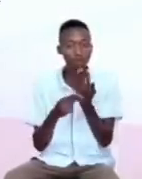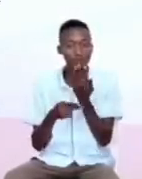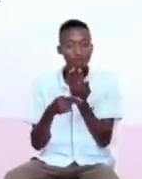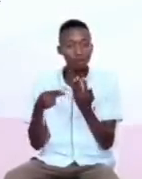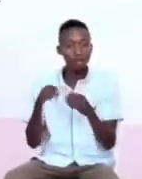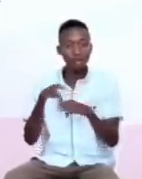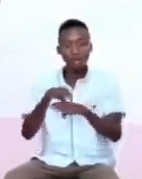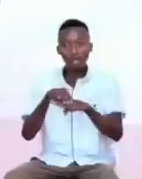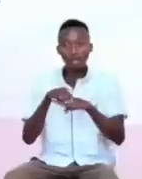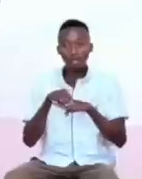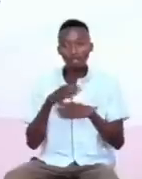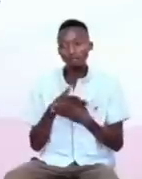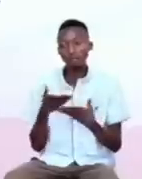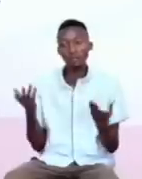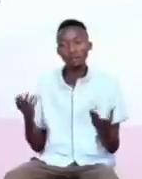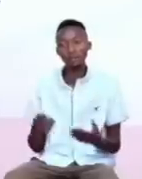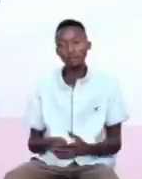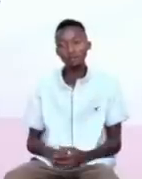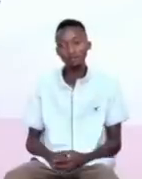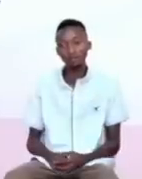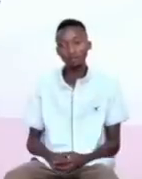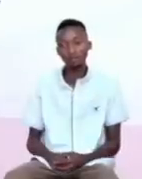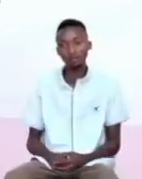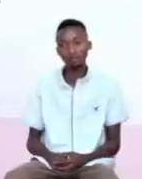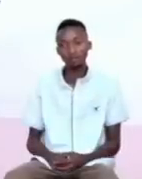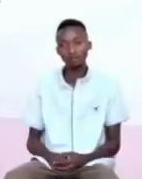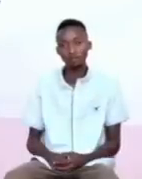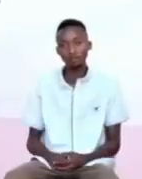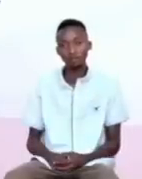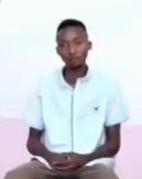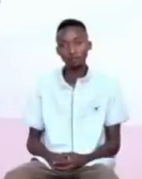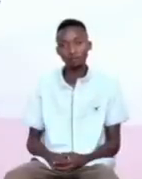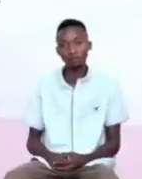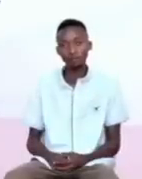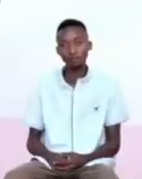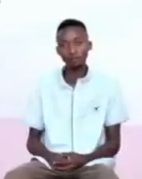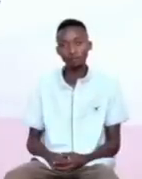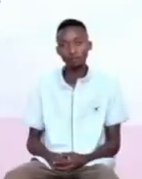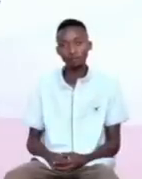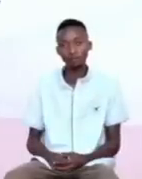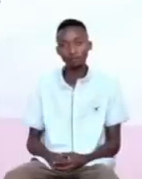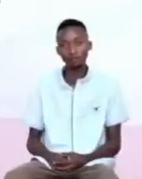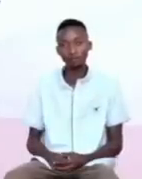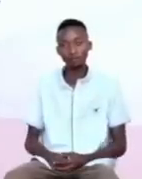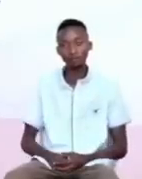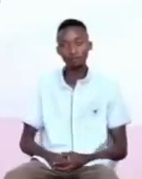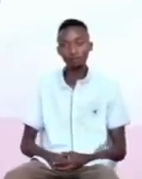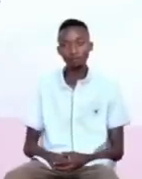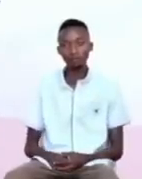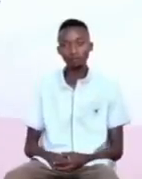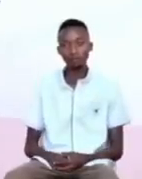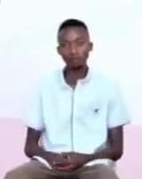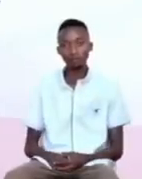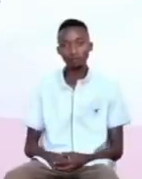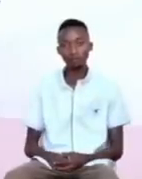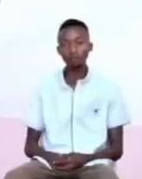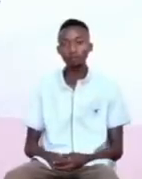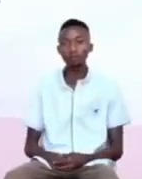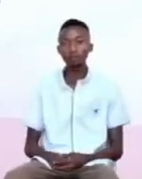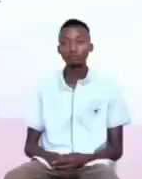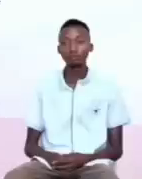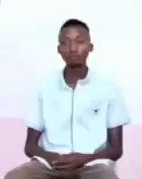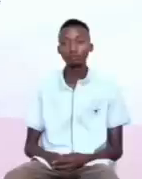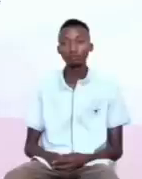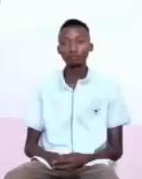mkoloni? Hakuna. Hai, endelee. Ipo. 16. Asante. Utampatia huyu bwana. Fungu hilo hilo, soma kwa Kiingereza.